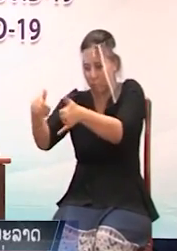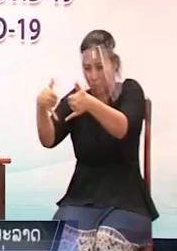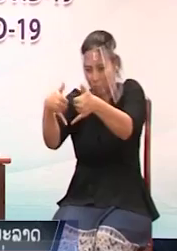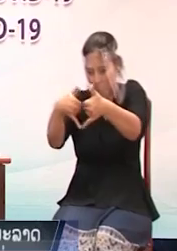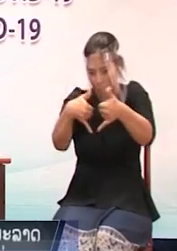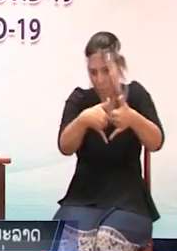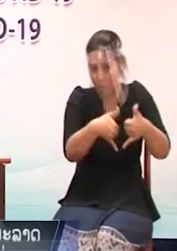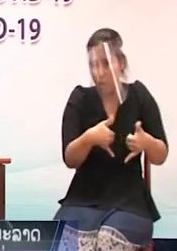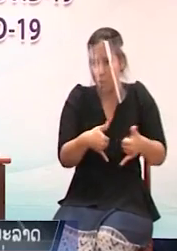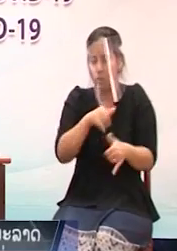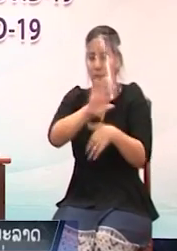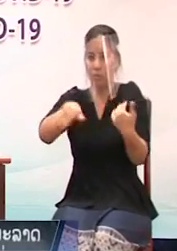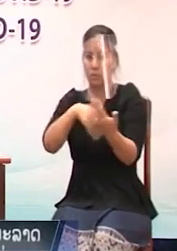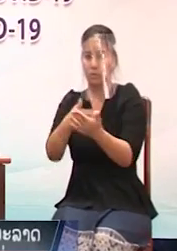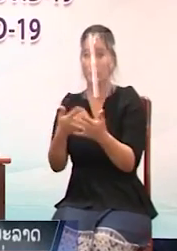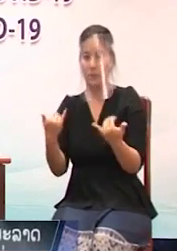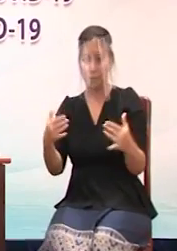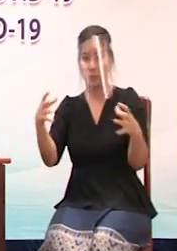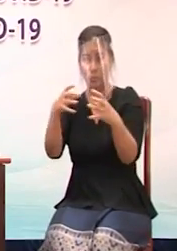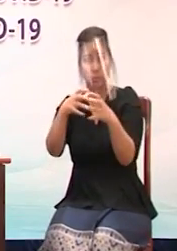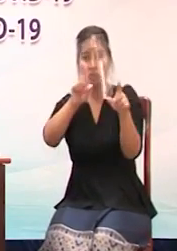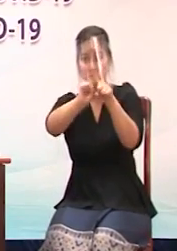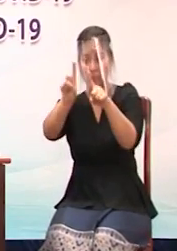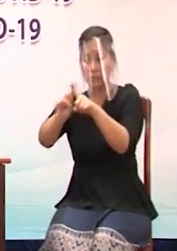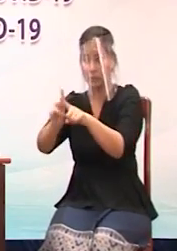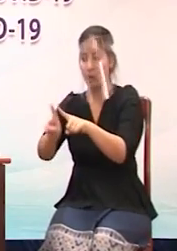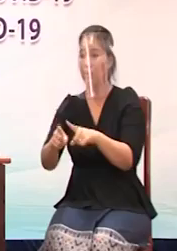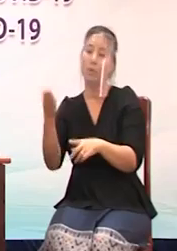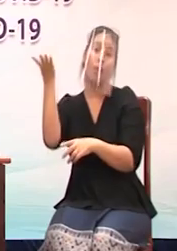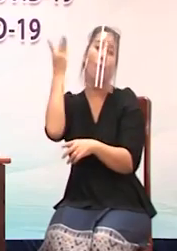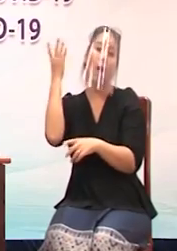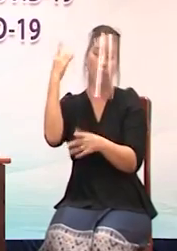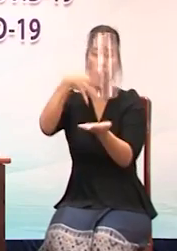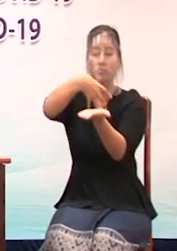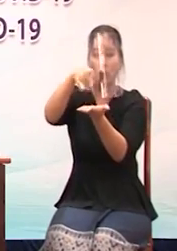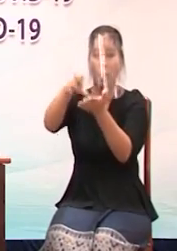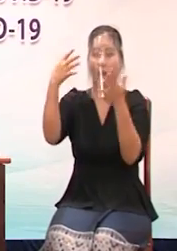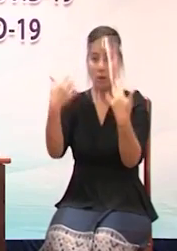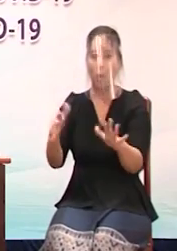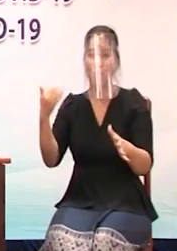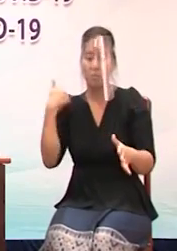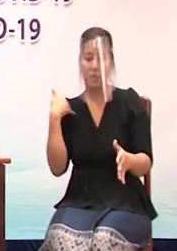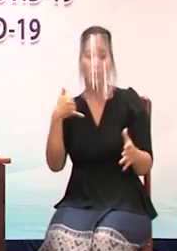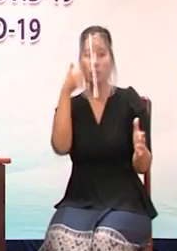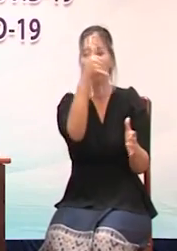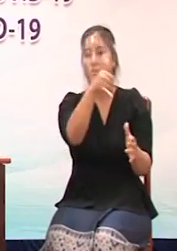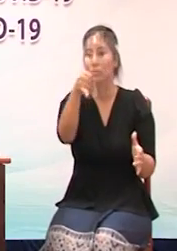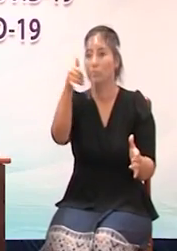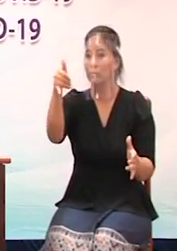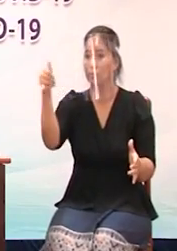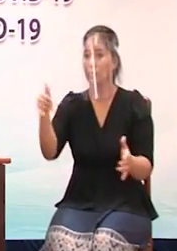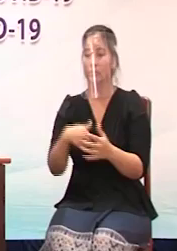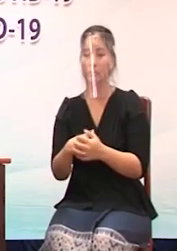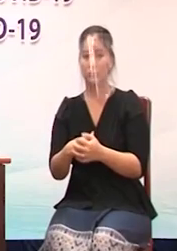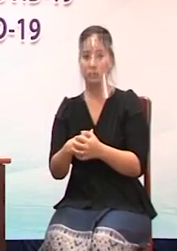เนาะซึ่งว่าก็มีทางภาคส่วนต่างๆเนาะที่ข้าพเจ้าแถลงไปบ้านนี่ว่าไปติดเชื้ออยู่จุดนั้นจุดนี้หั่นบ่แม่นพนักงานของสถาน